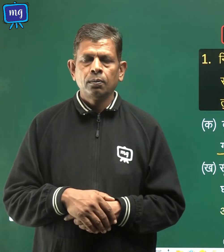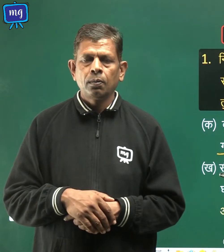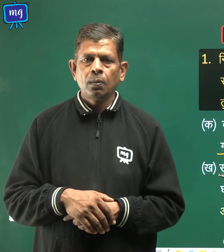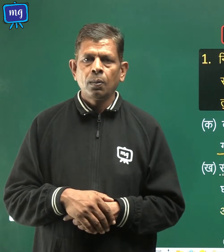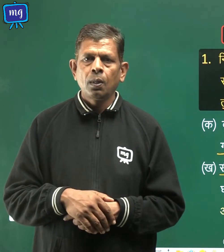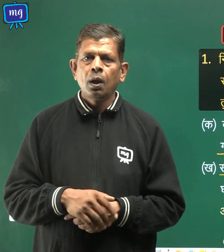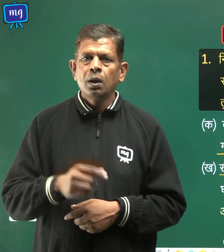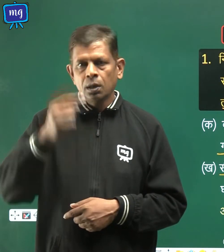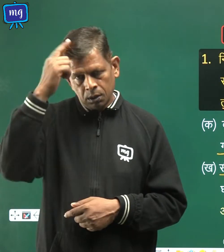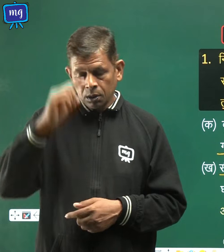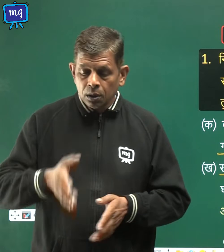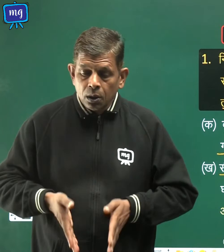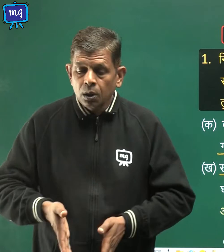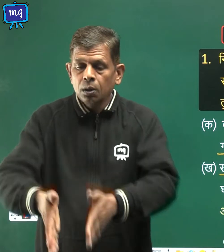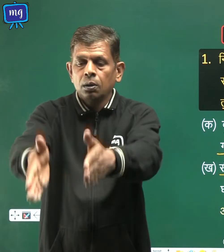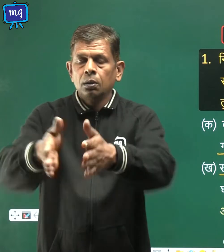सीधी सड़क पर